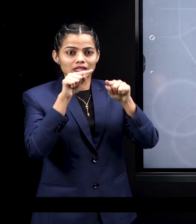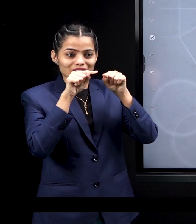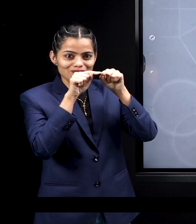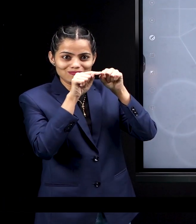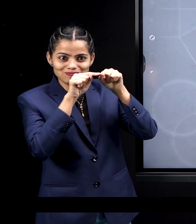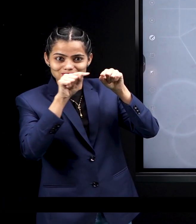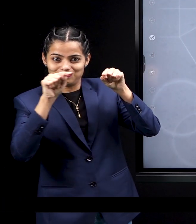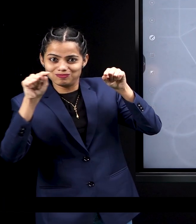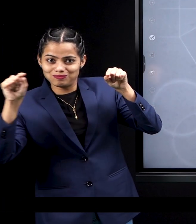நேர்கோணம்,